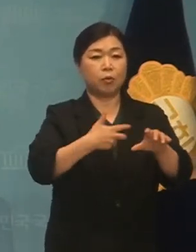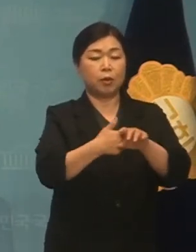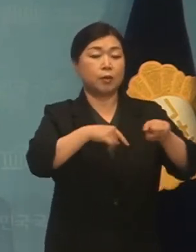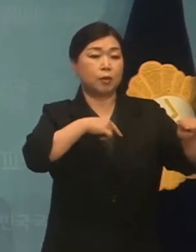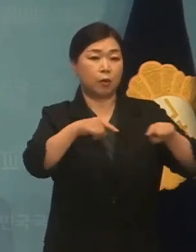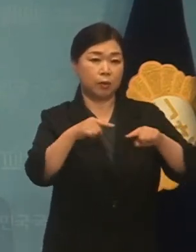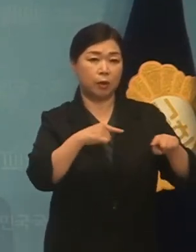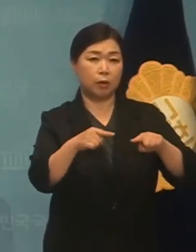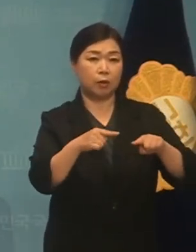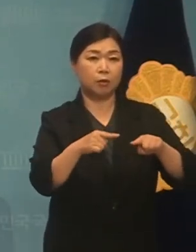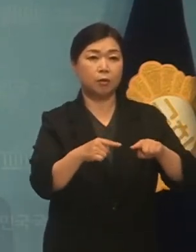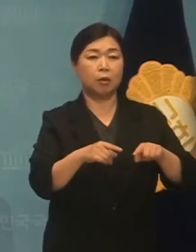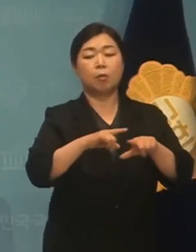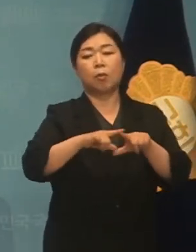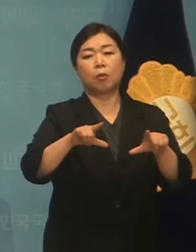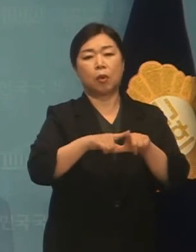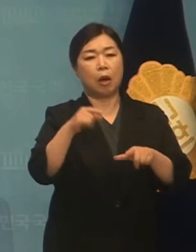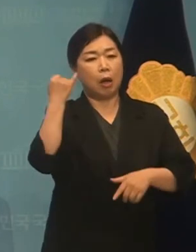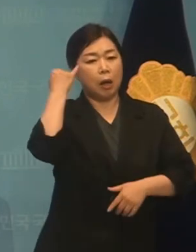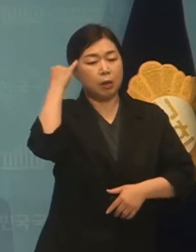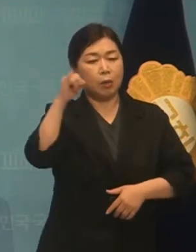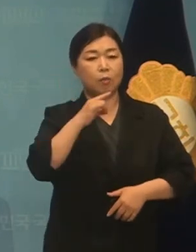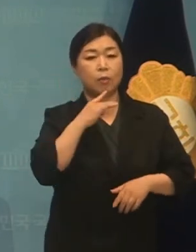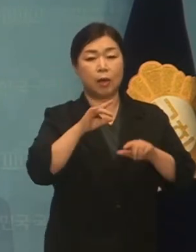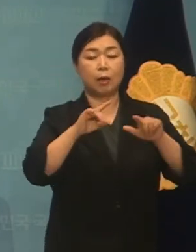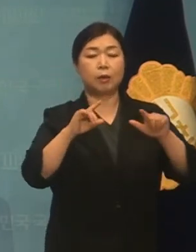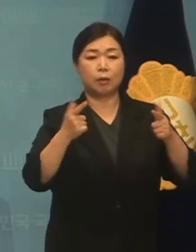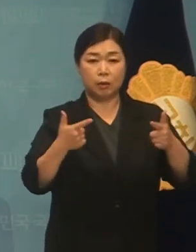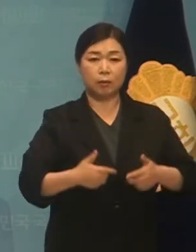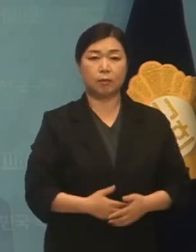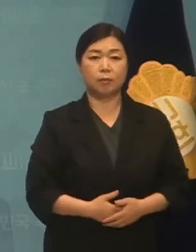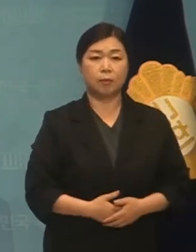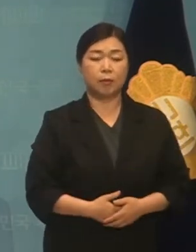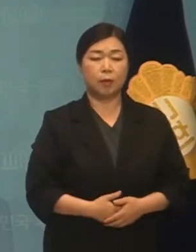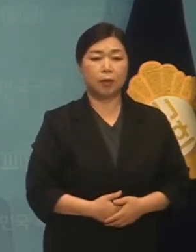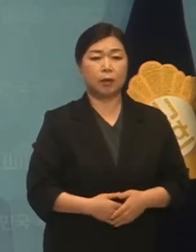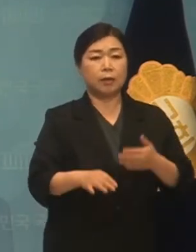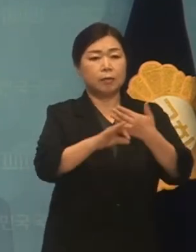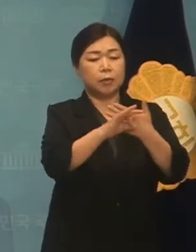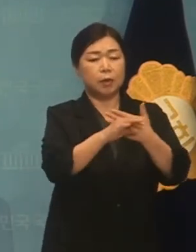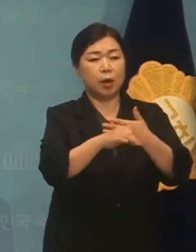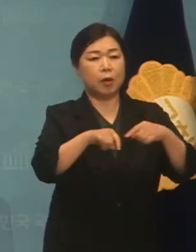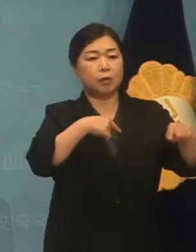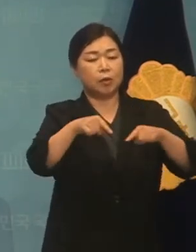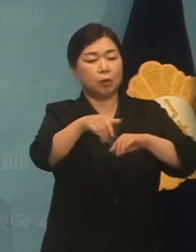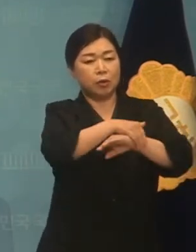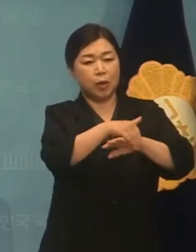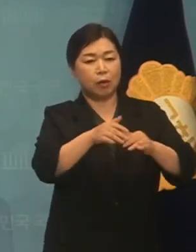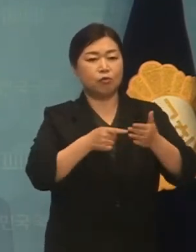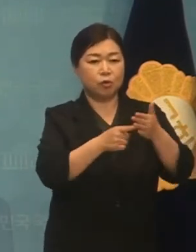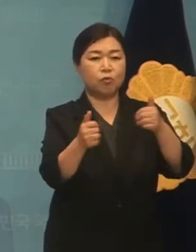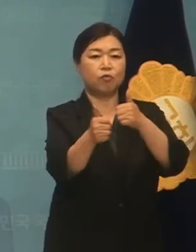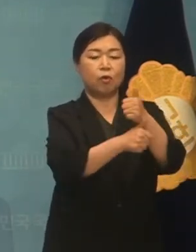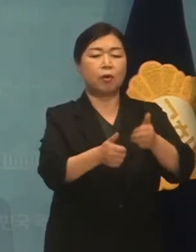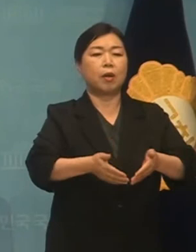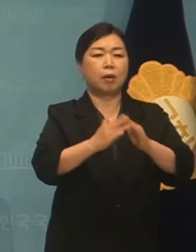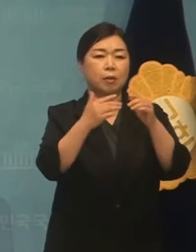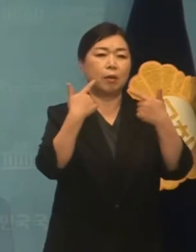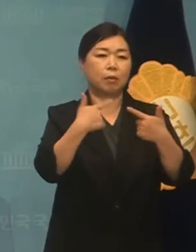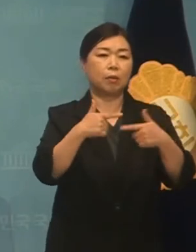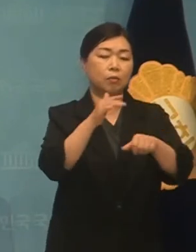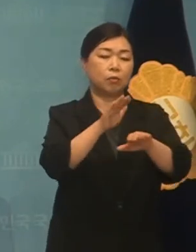정책들이 단순한 아이디어로 그치지 않도록 가칭 정책추진위원회를